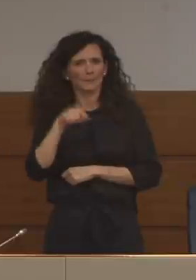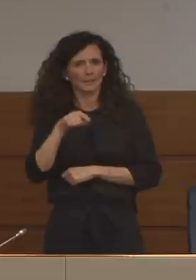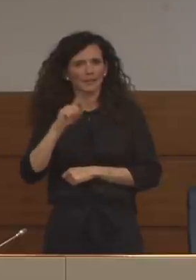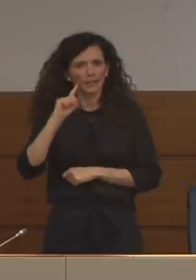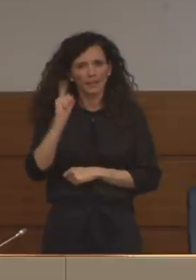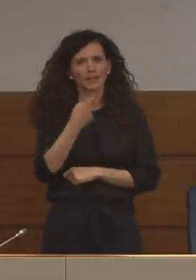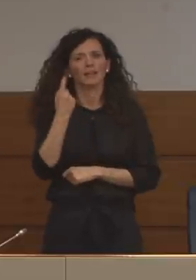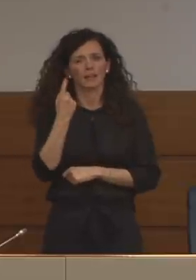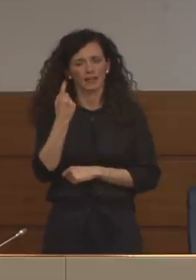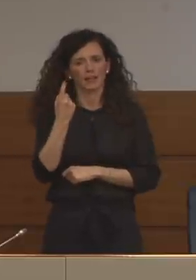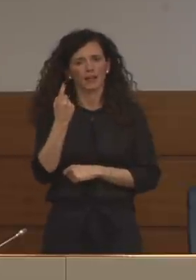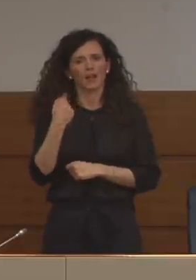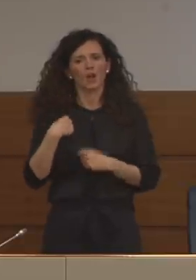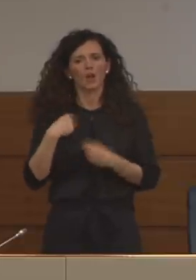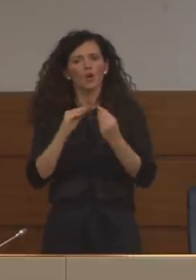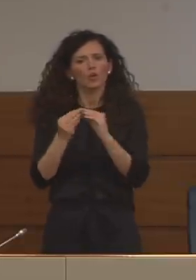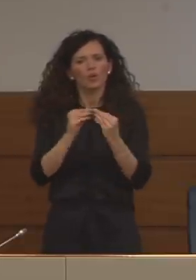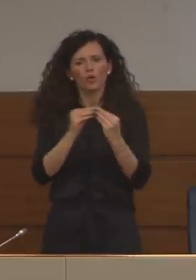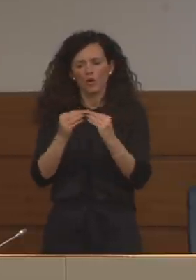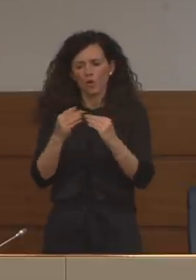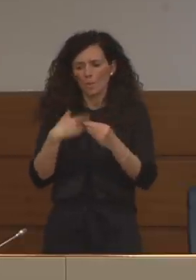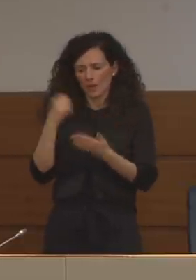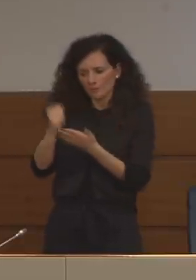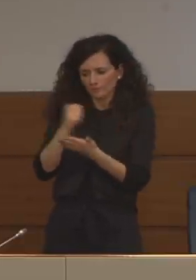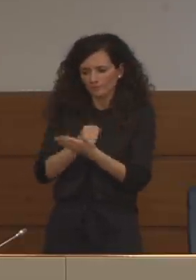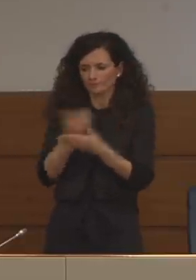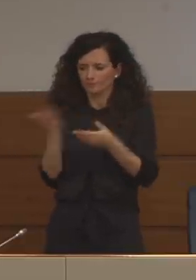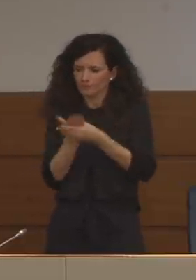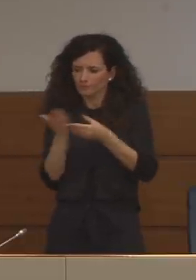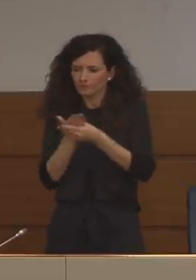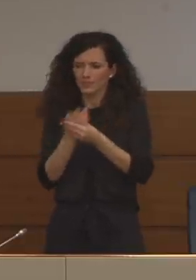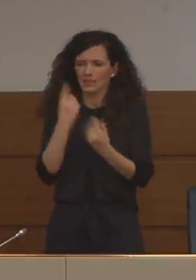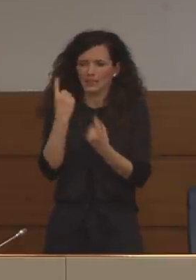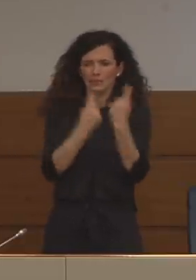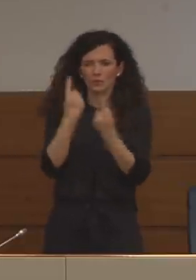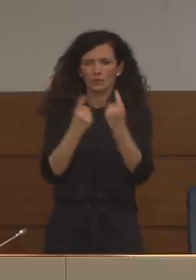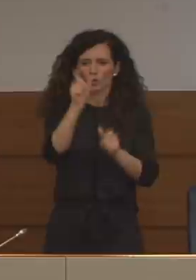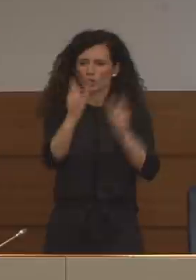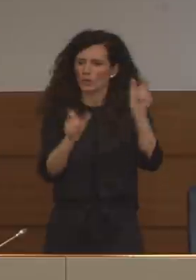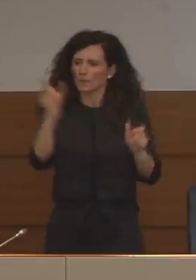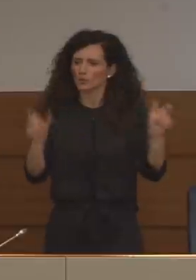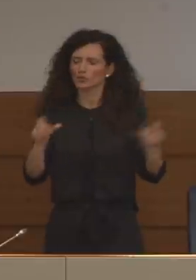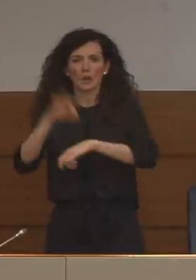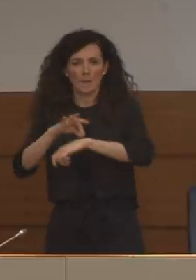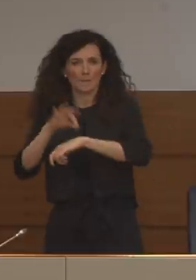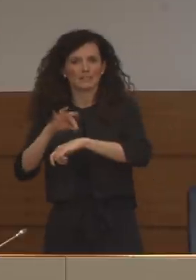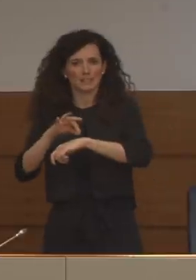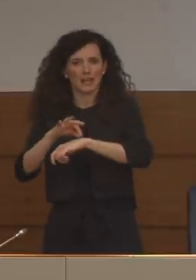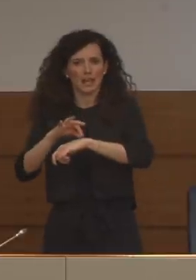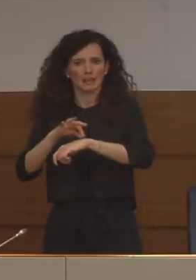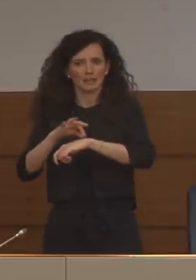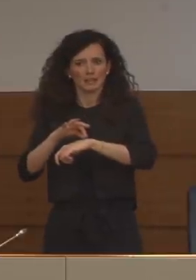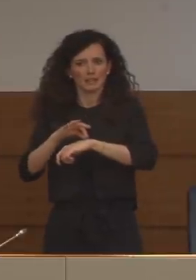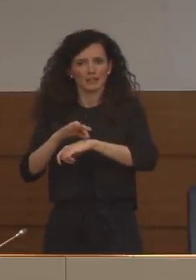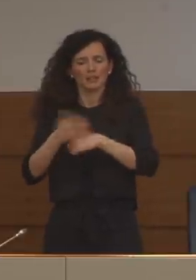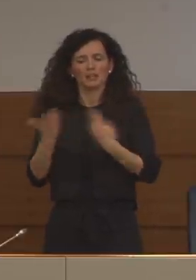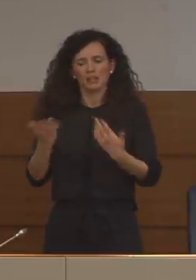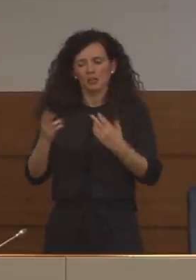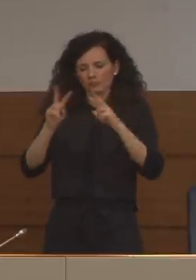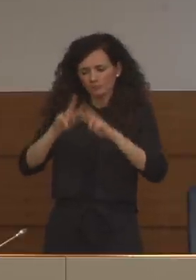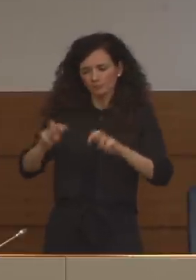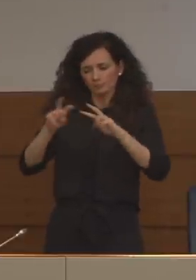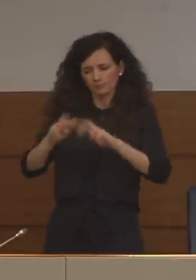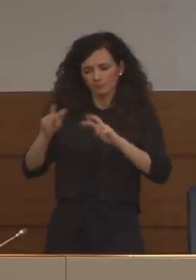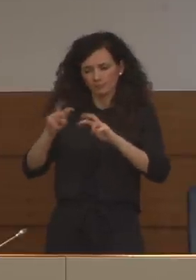la reportistica aneddotica di casi quanto nell'ambito di analisi been